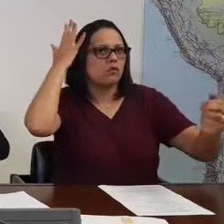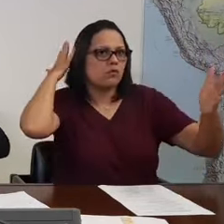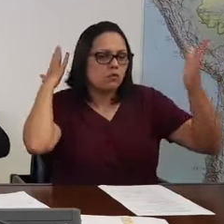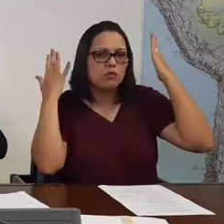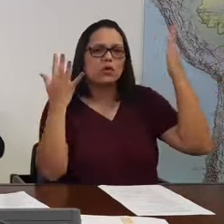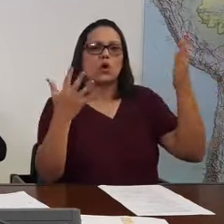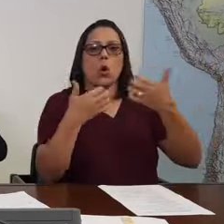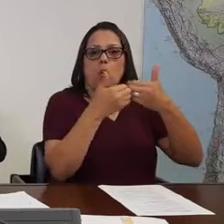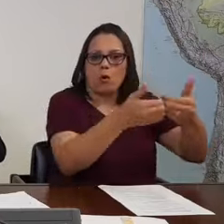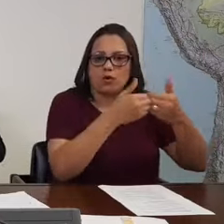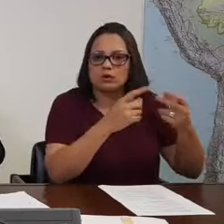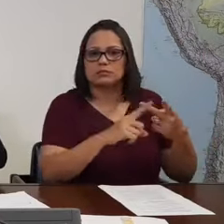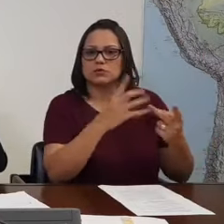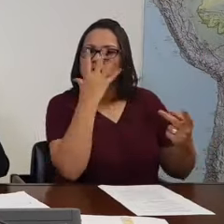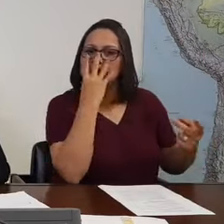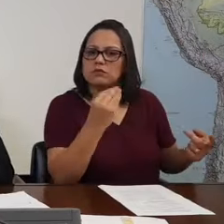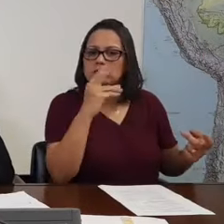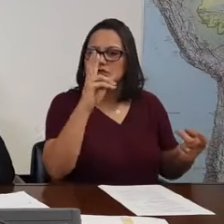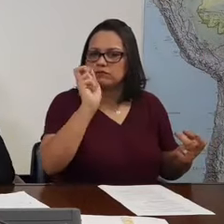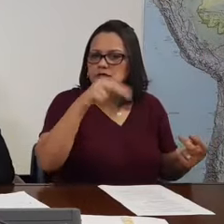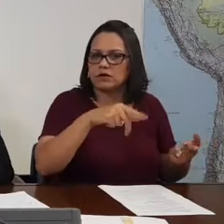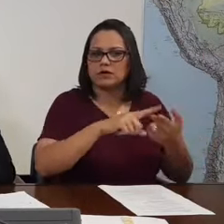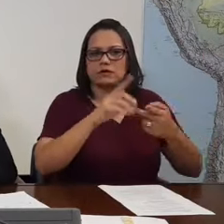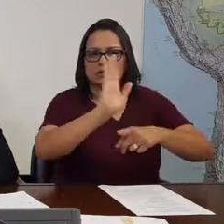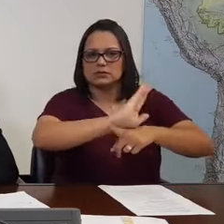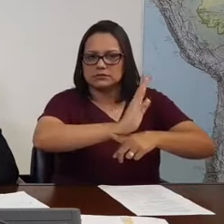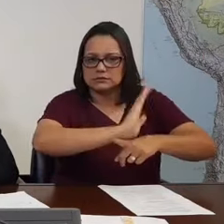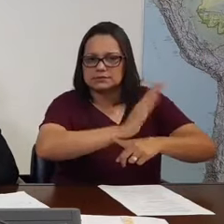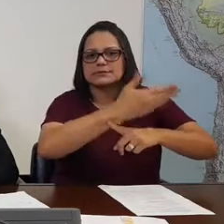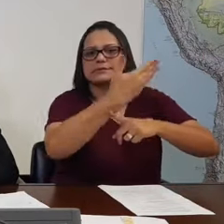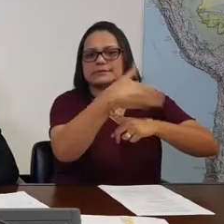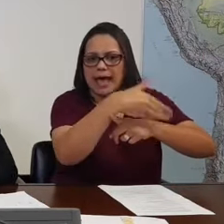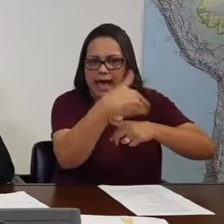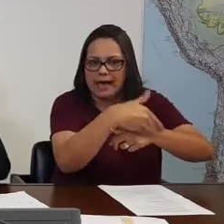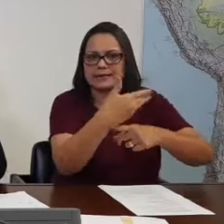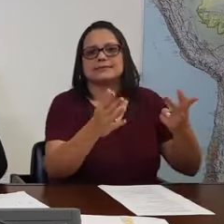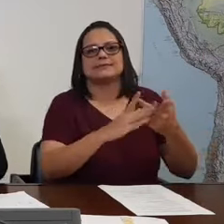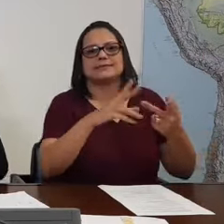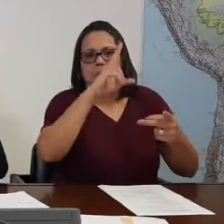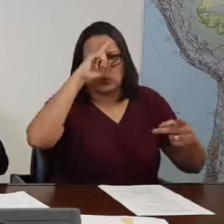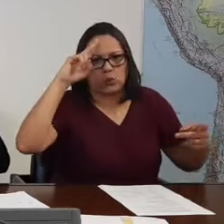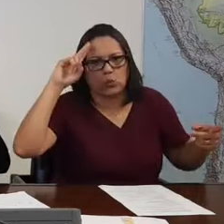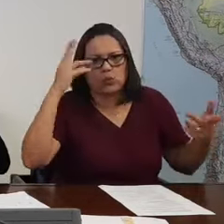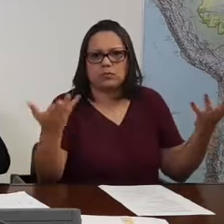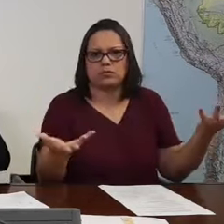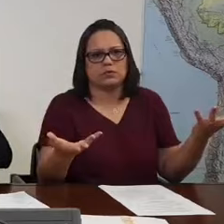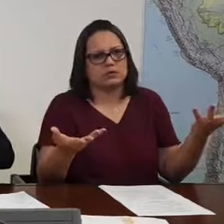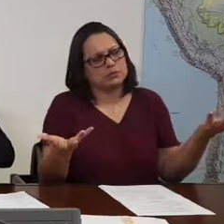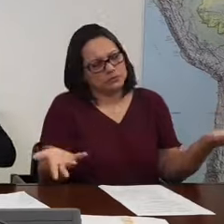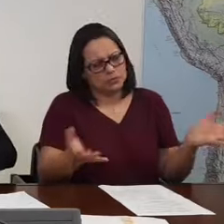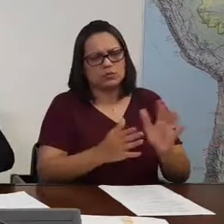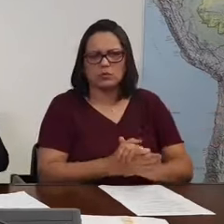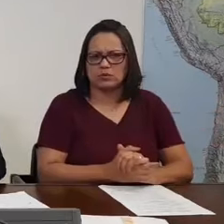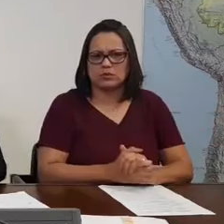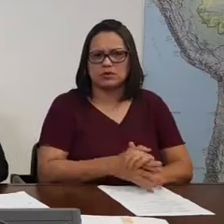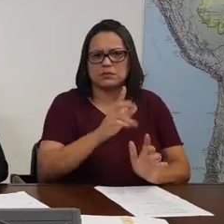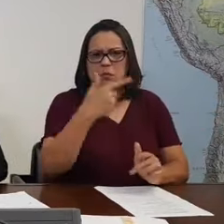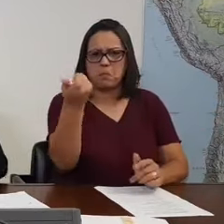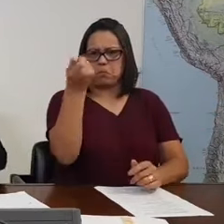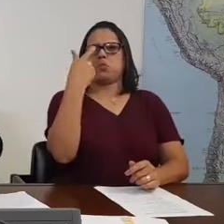van, de táxi, de Uber, tá certo? Na questão dos 40 pontos. E uma coisa, major, que olha só, eu levei